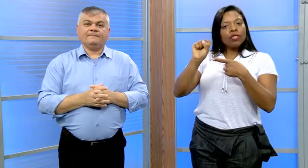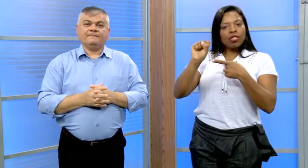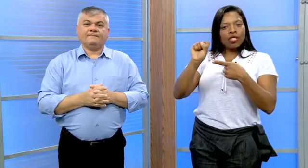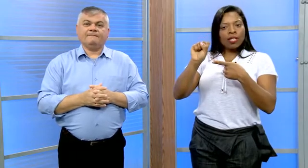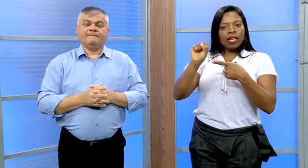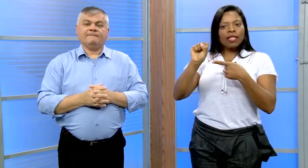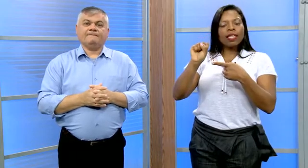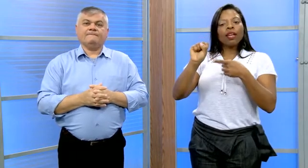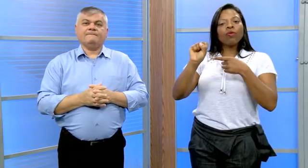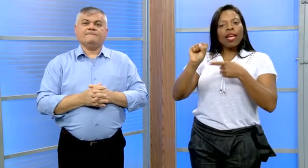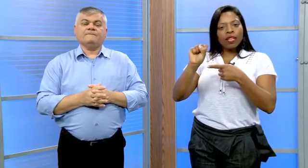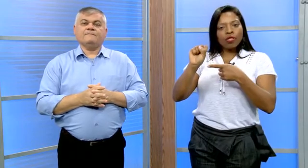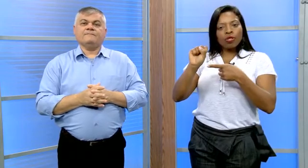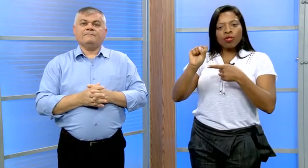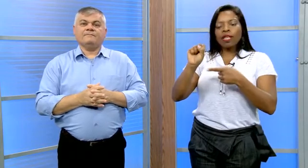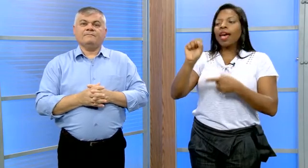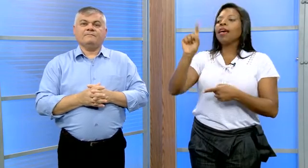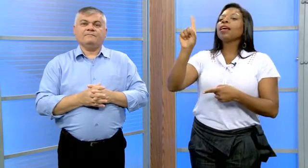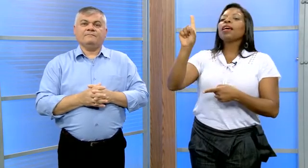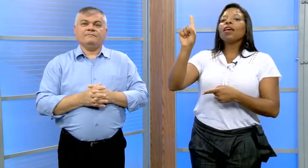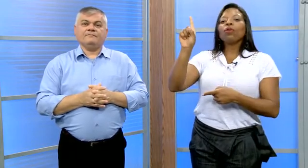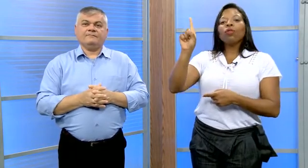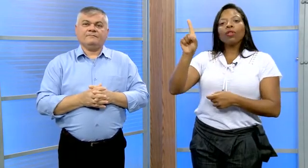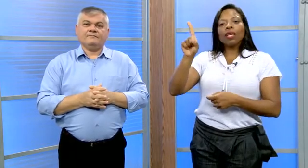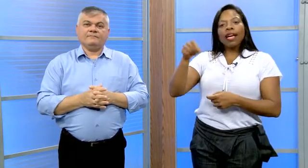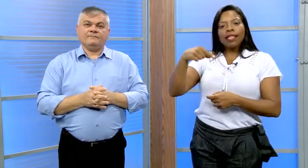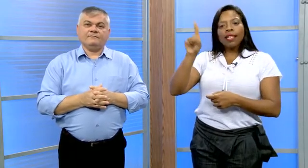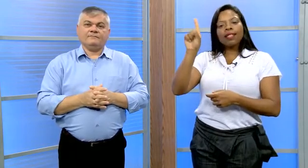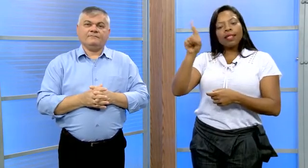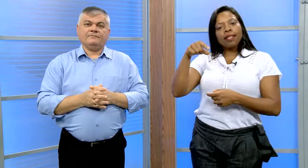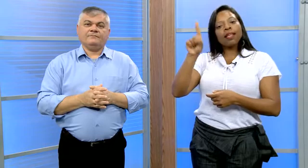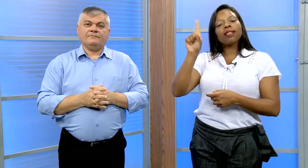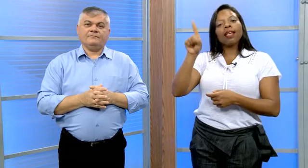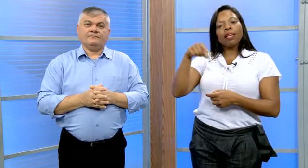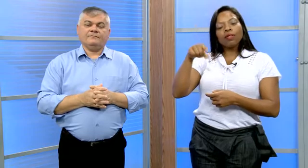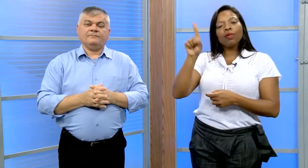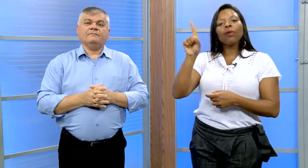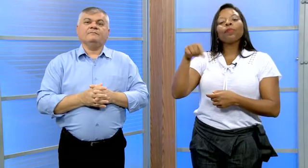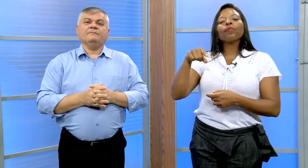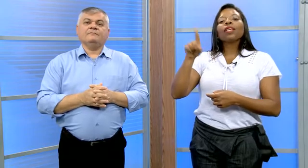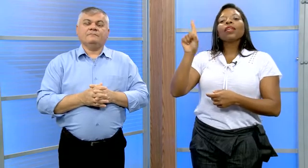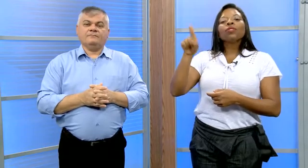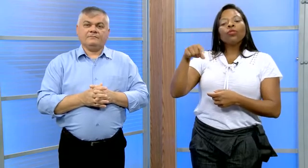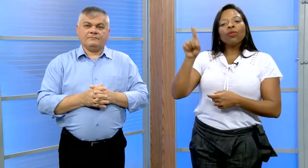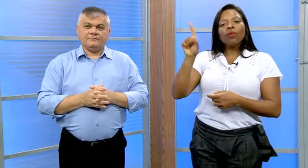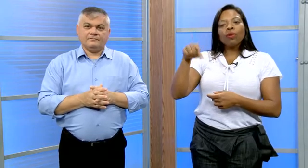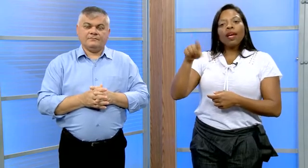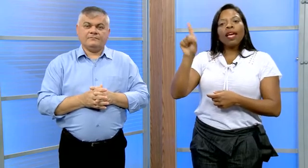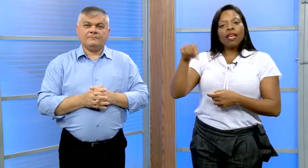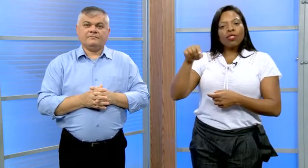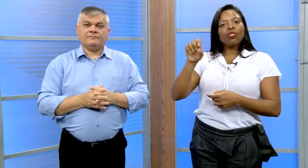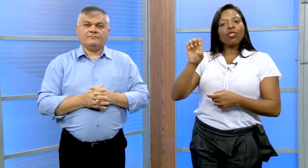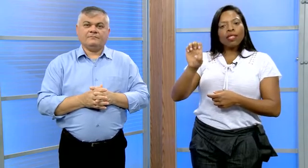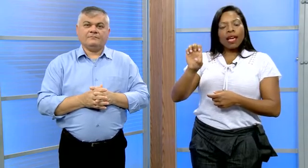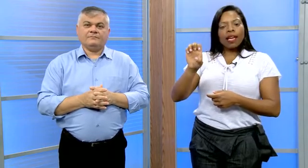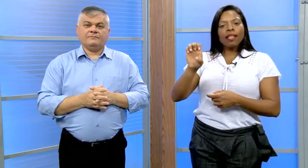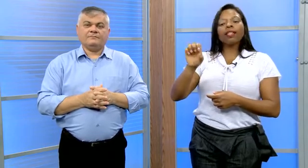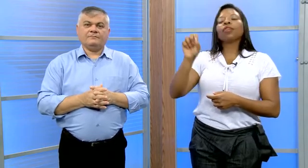Antes de sinalizar o E de José, eu colocaria sim esse acento no E de José. Então,